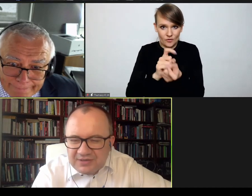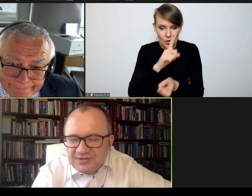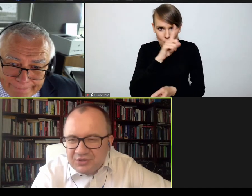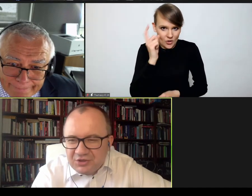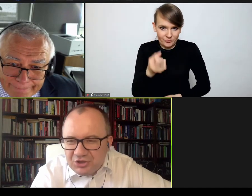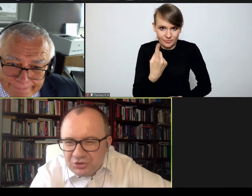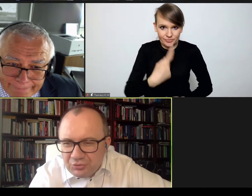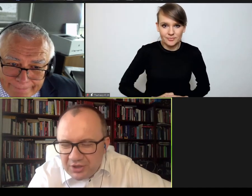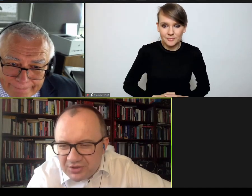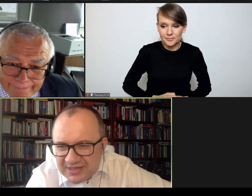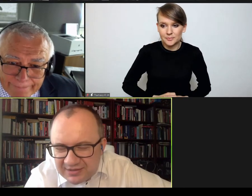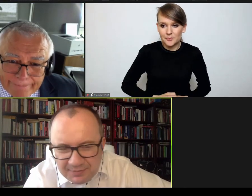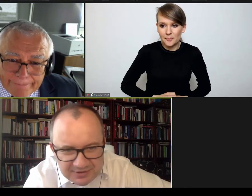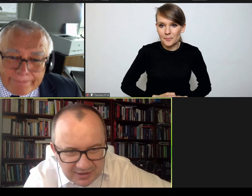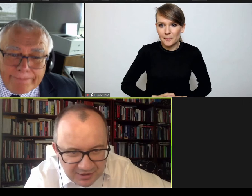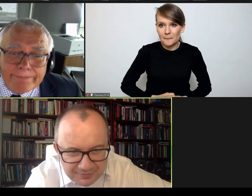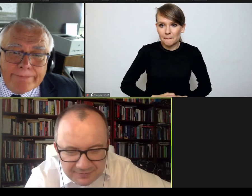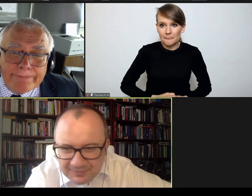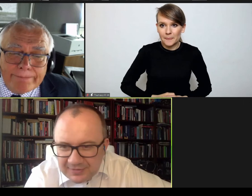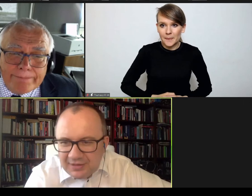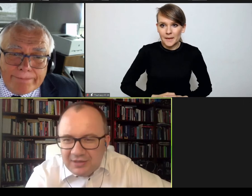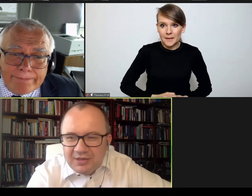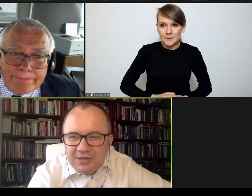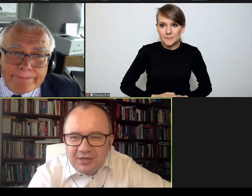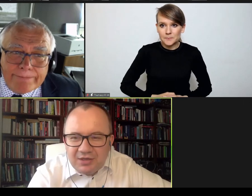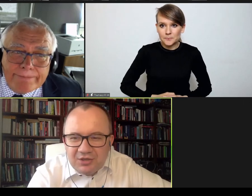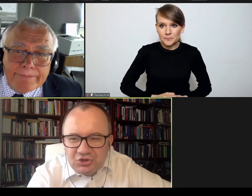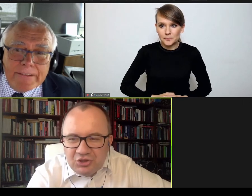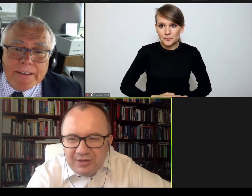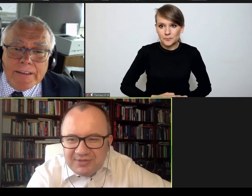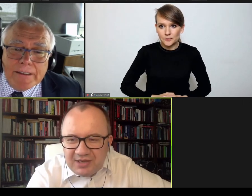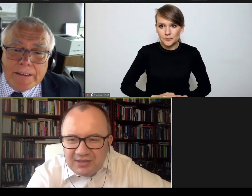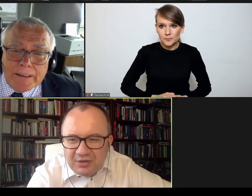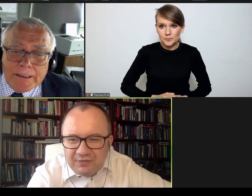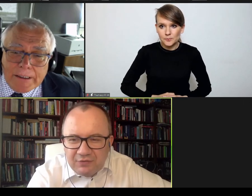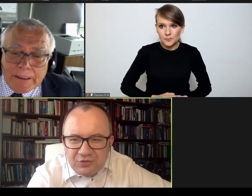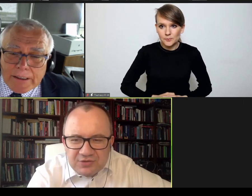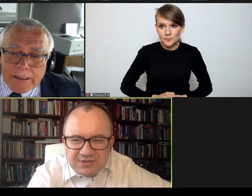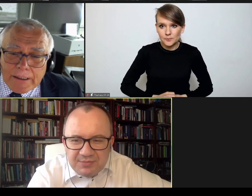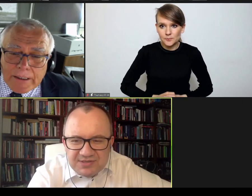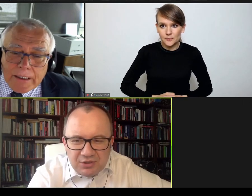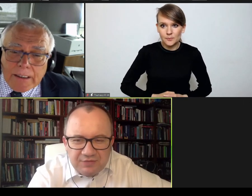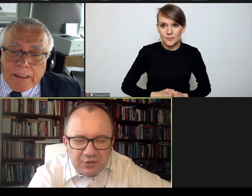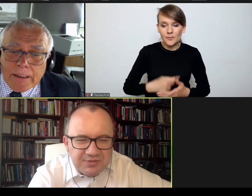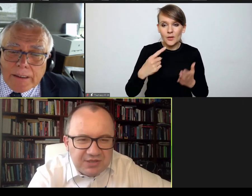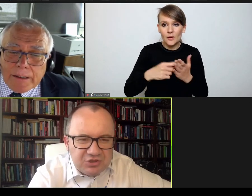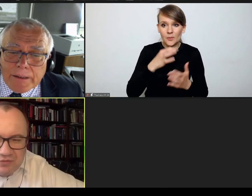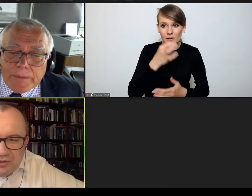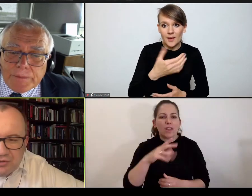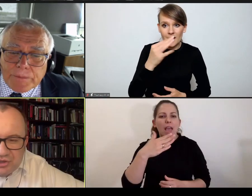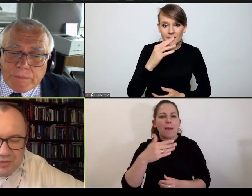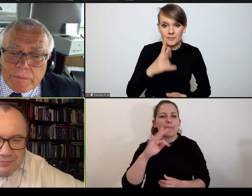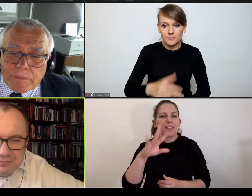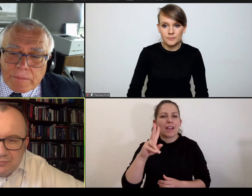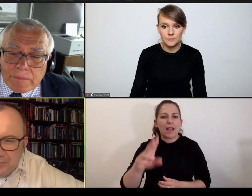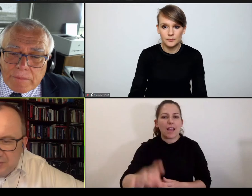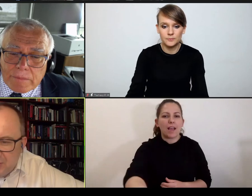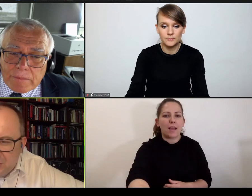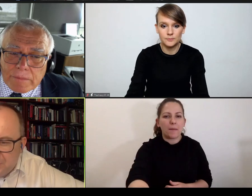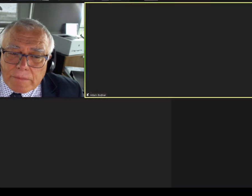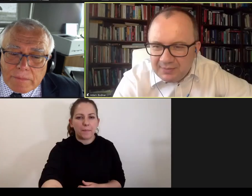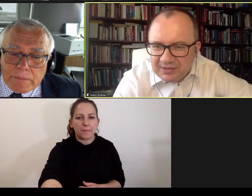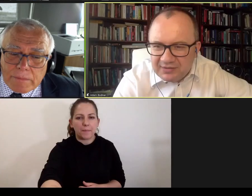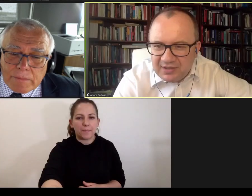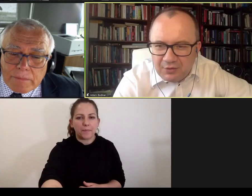Bardzo serdecznie dziękuję. I ostatnie pytanie. Czy do MTK kierował wnioski Międzynarodowy Komitet Czerwonego Krzyża? To